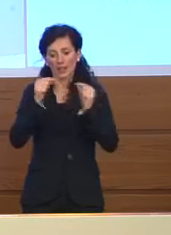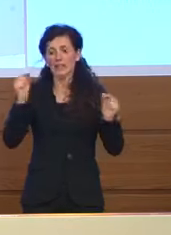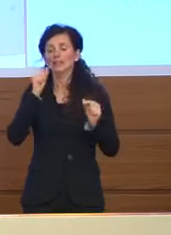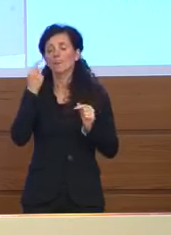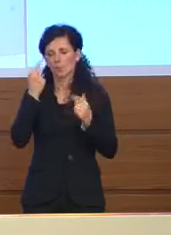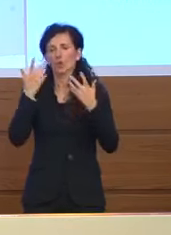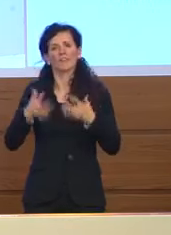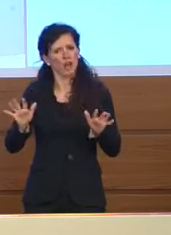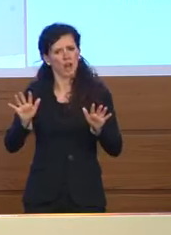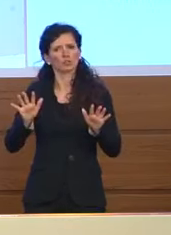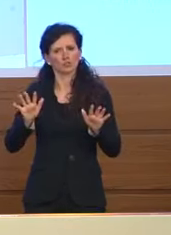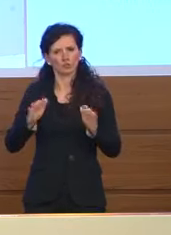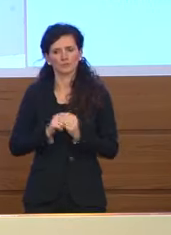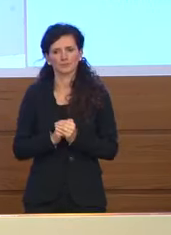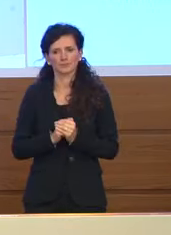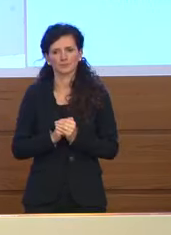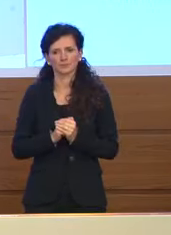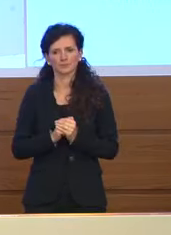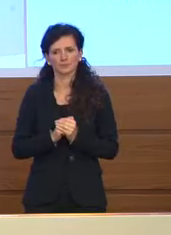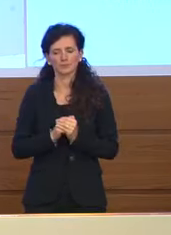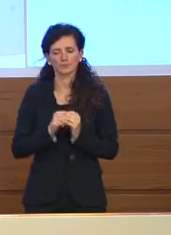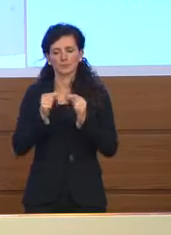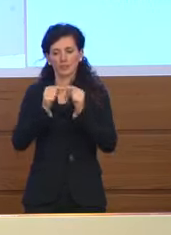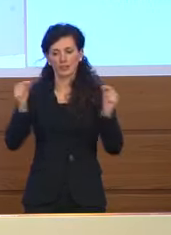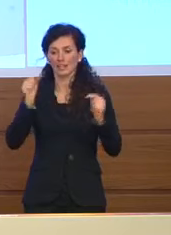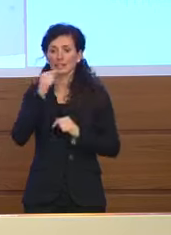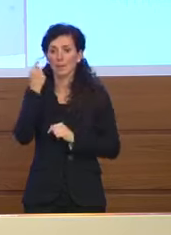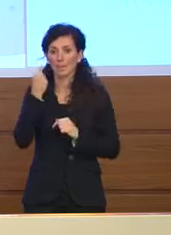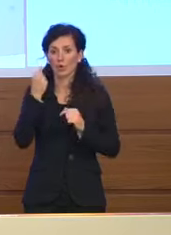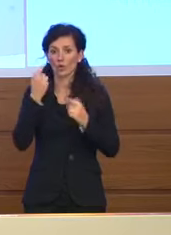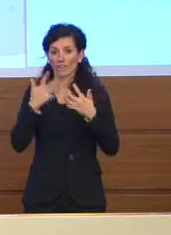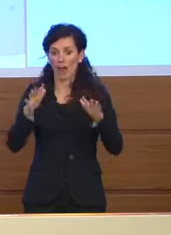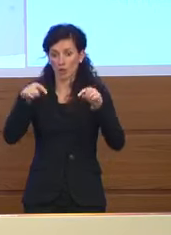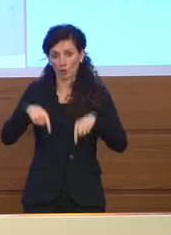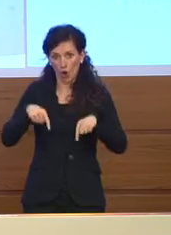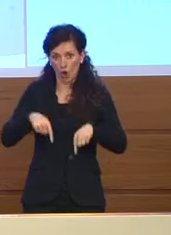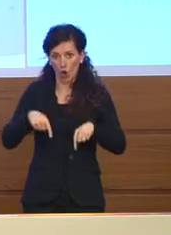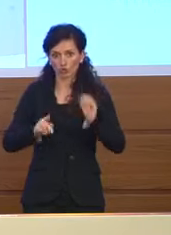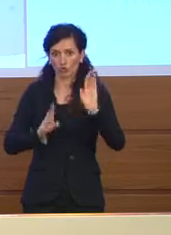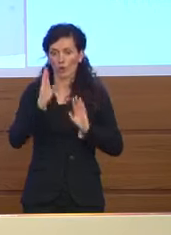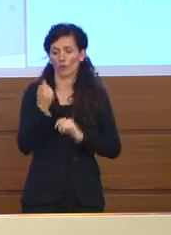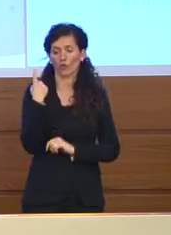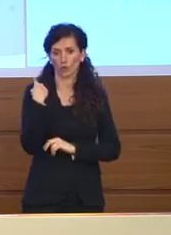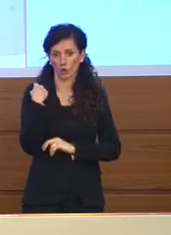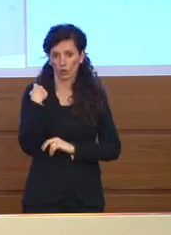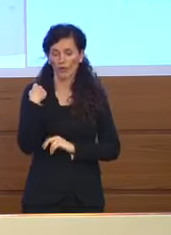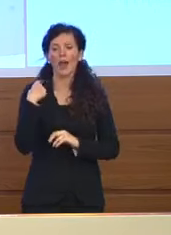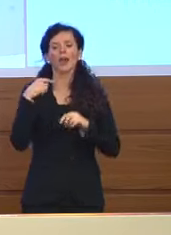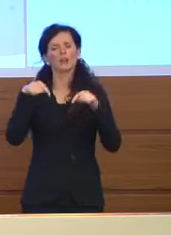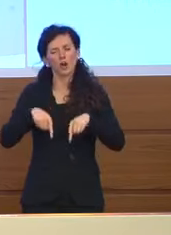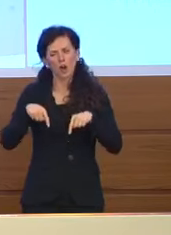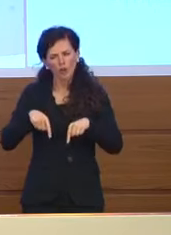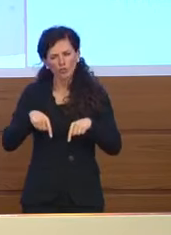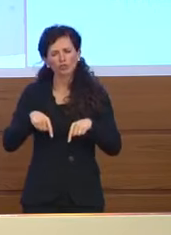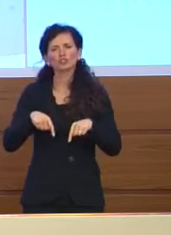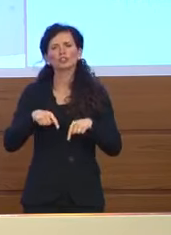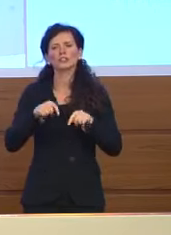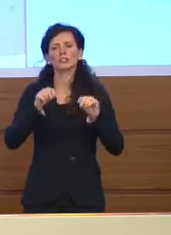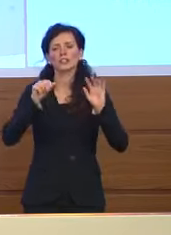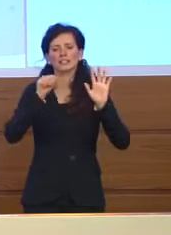effettuati il numero dei tamponi effettuati oggi rispetto a ieri complessivamente è di